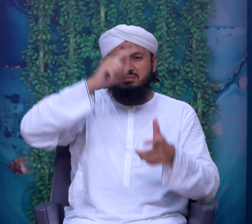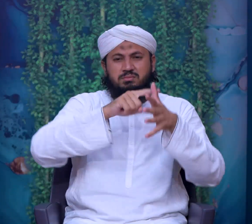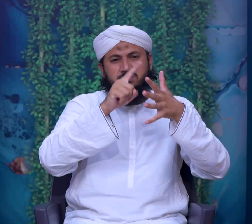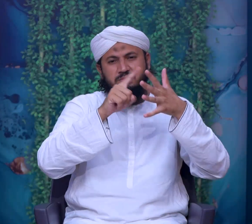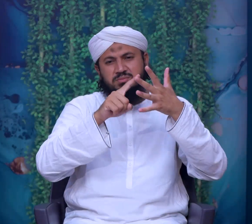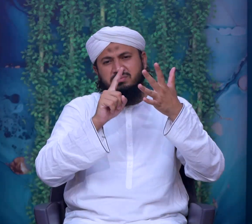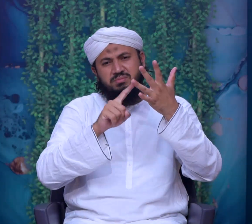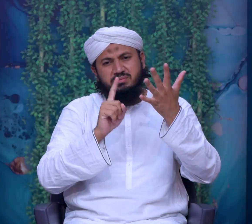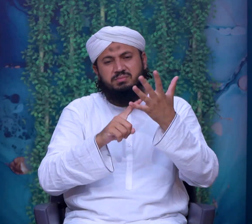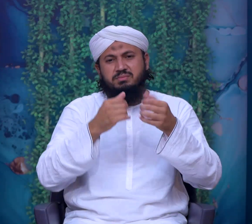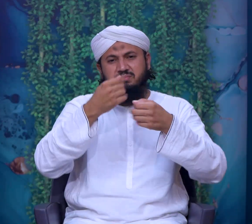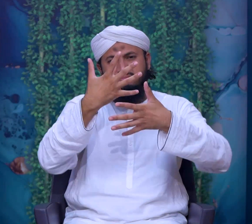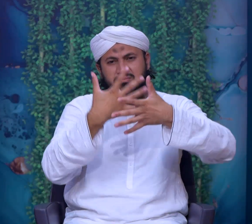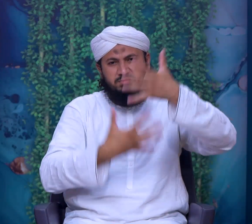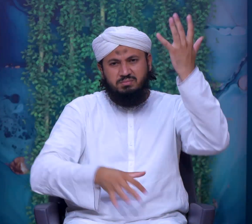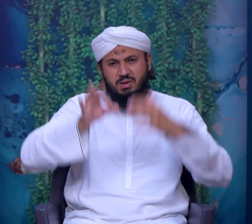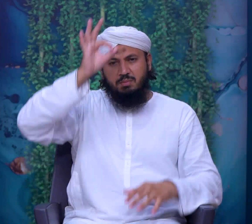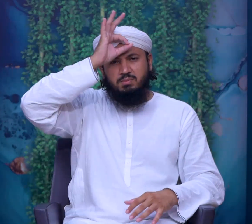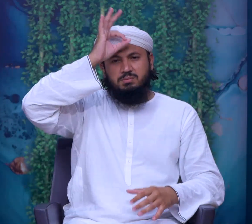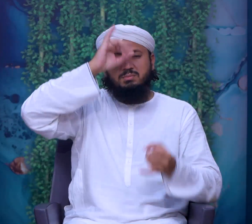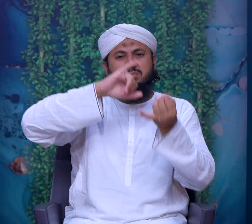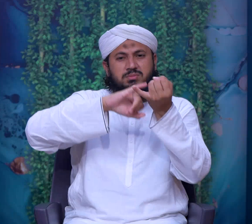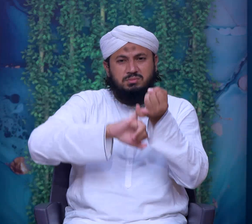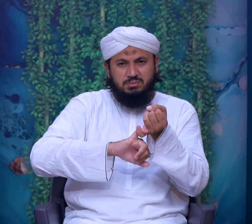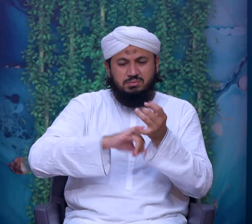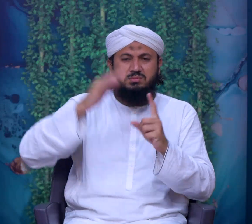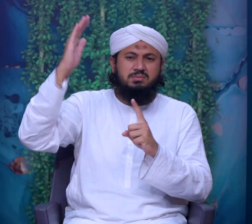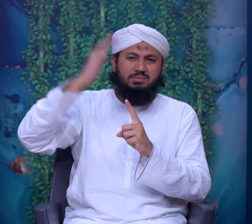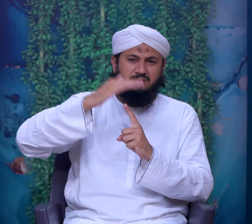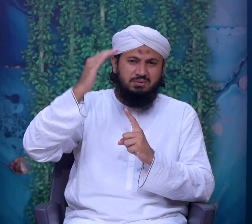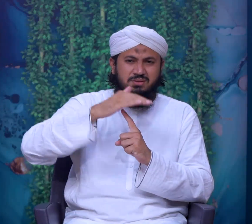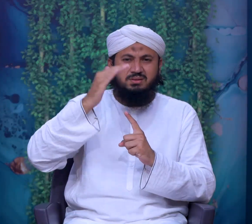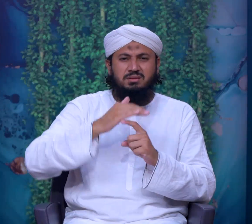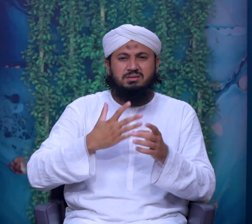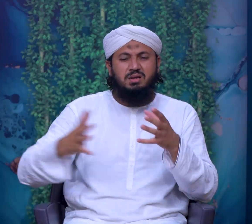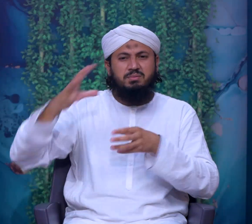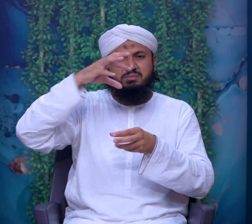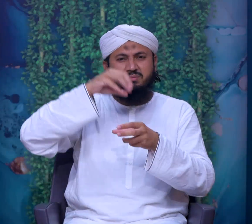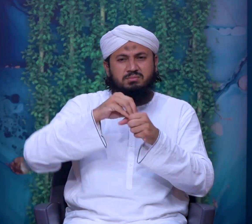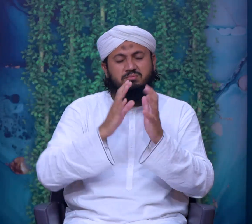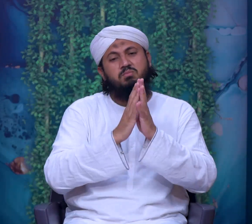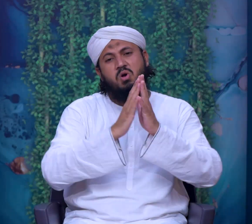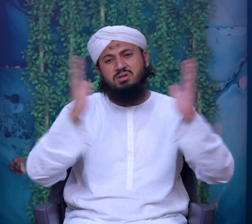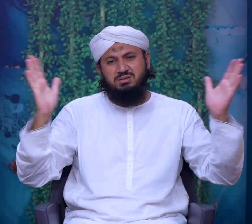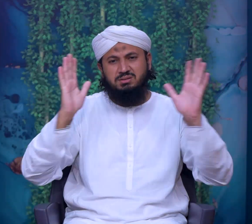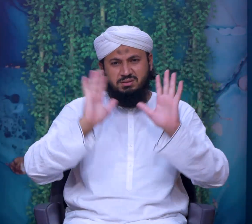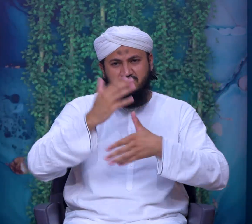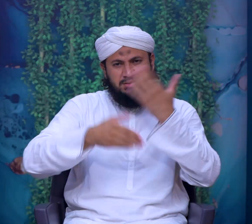البرکات عبداللہ نصفی، علامہ ابو الحسن علی بن محمد خازن، امام جلال الدین سیوطی شافعی رحمۃ اللہ تعالی علیہم اجمعین